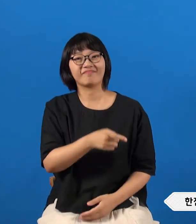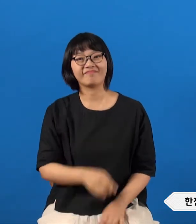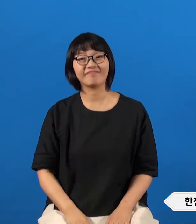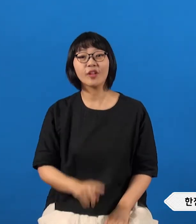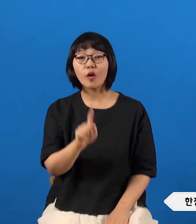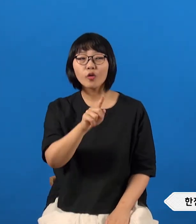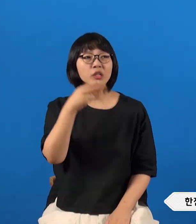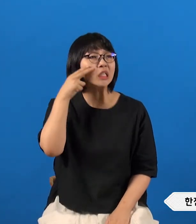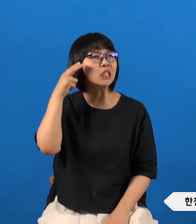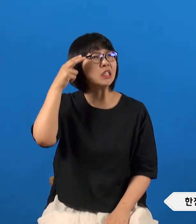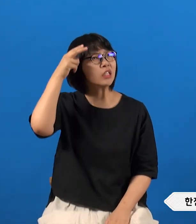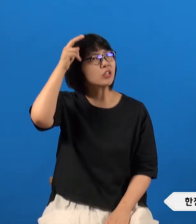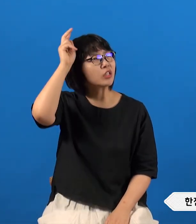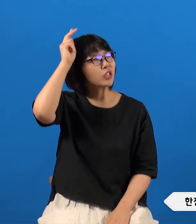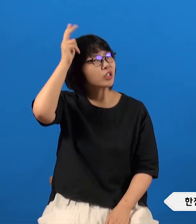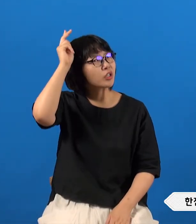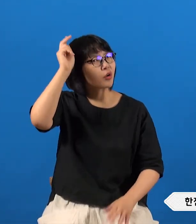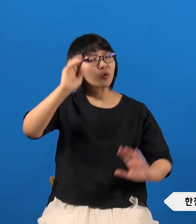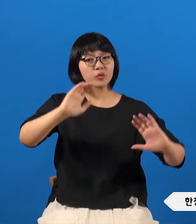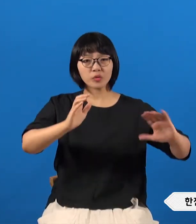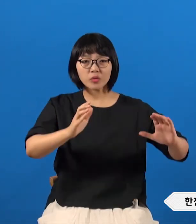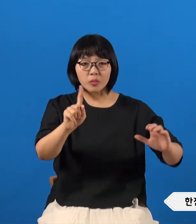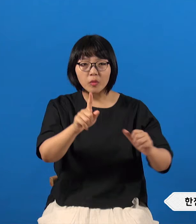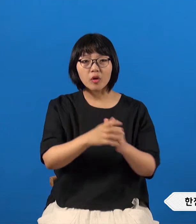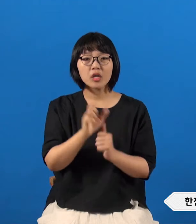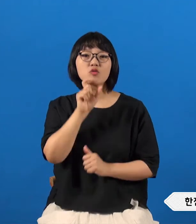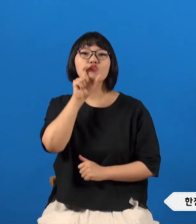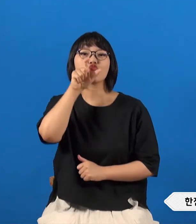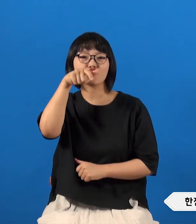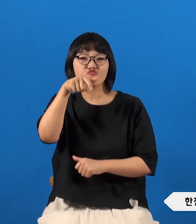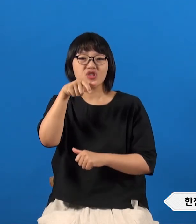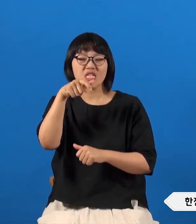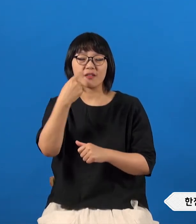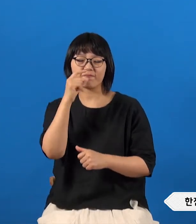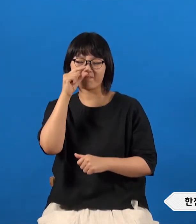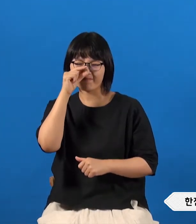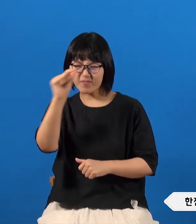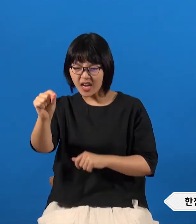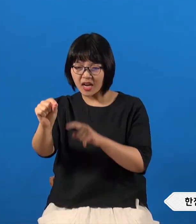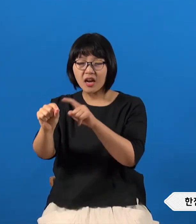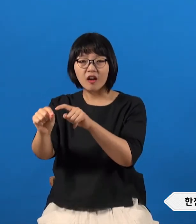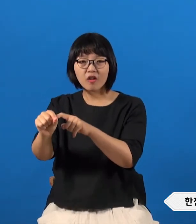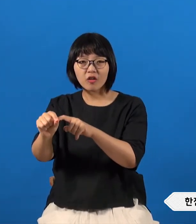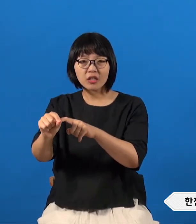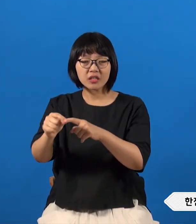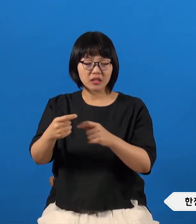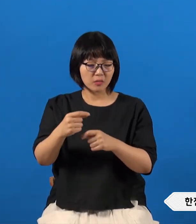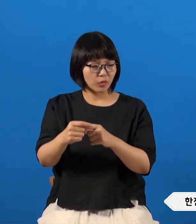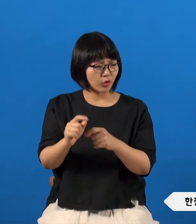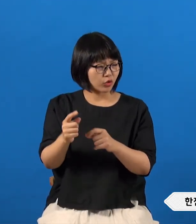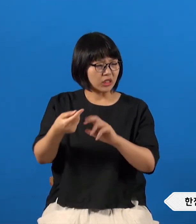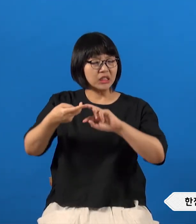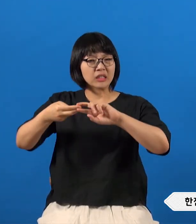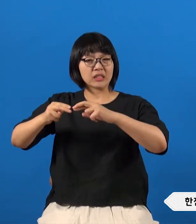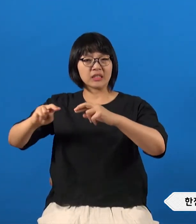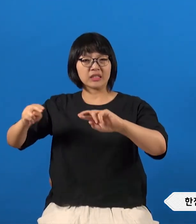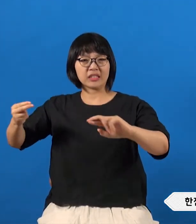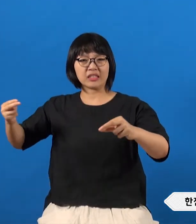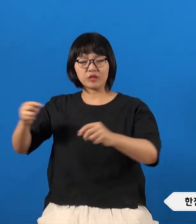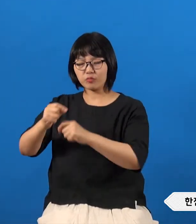라코타라는 인디안 족속의 남자들은 독수리 발톱을 이 젖꼭지에